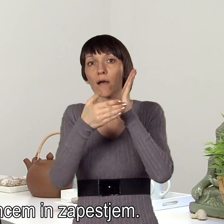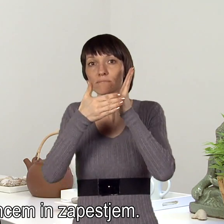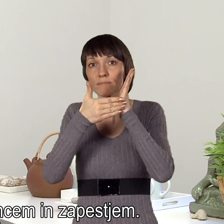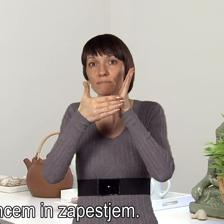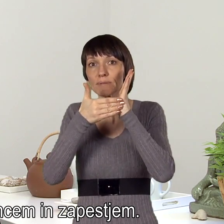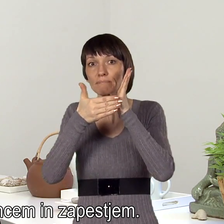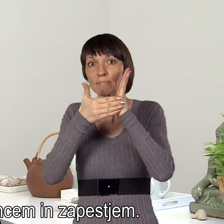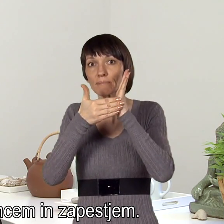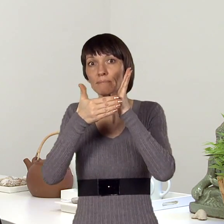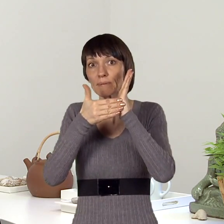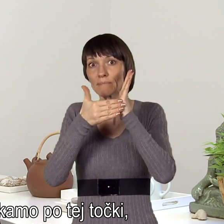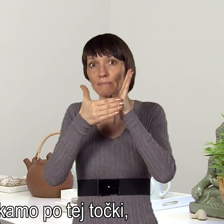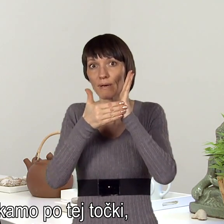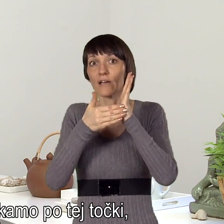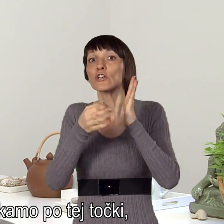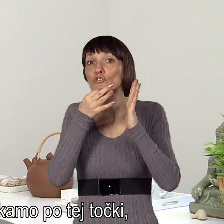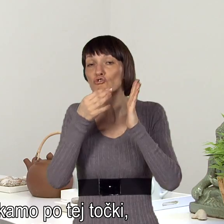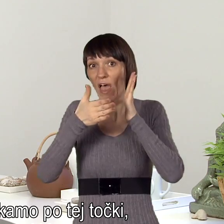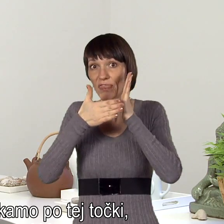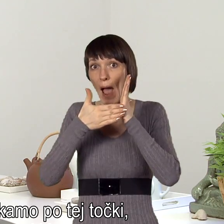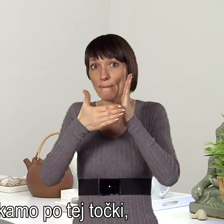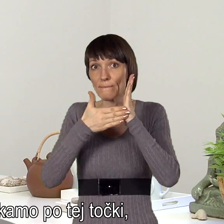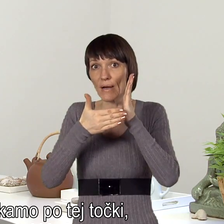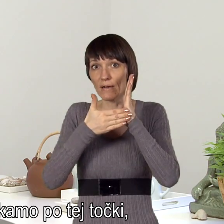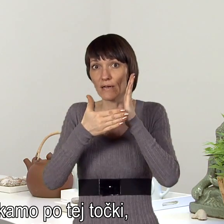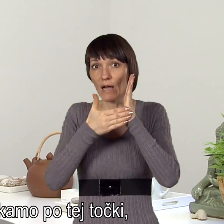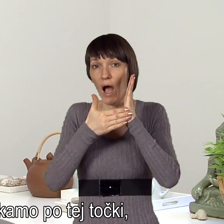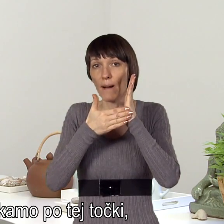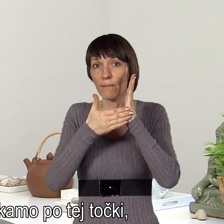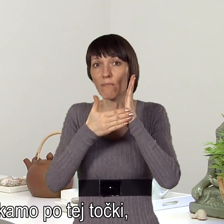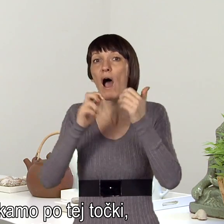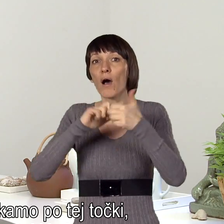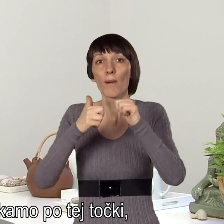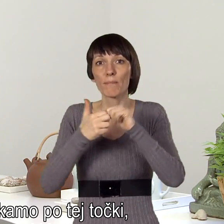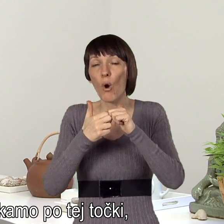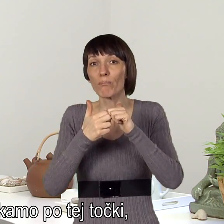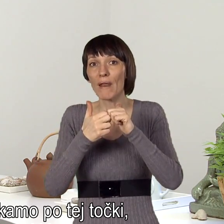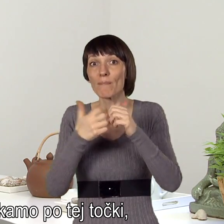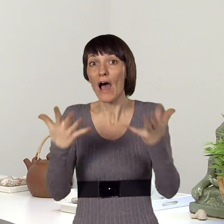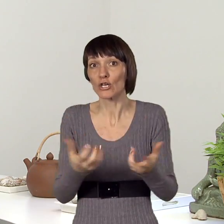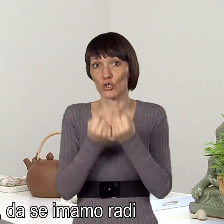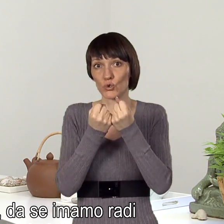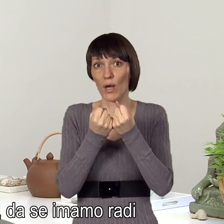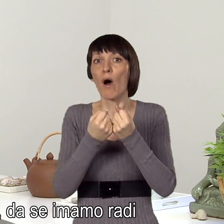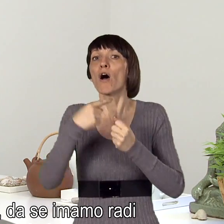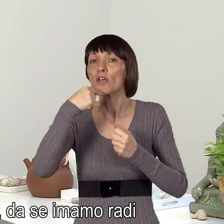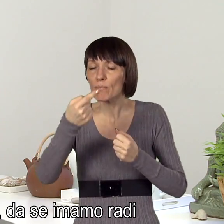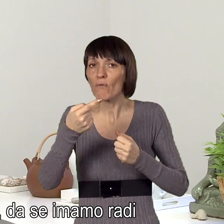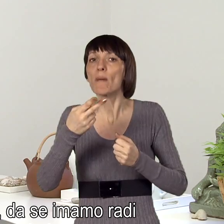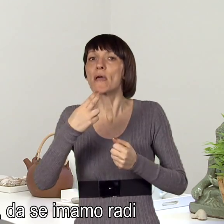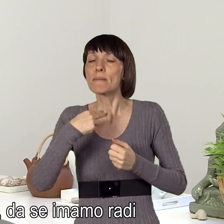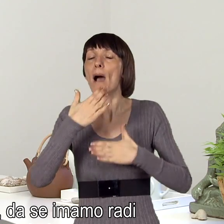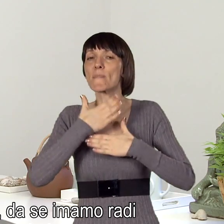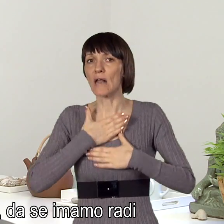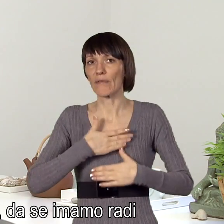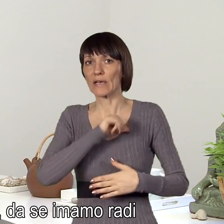se tapkamo s konicami prstov in kadar se tapkamo po tej točki, izpostavimo težavo, ki jo imamo, in si hkrati povemo, da se imamo radi kljub